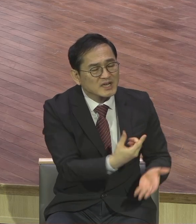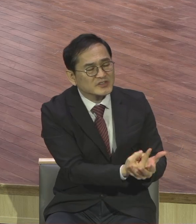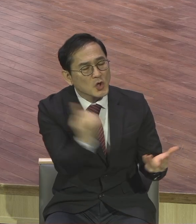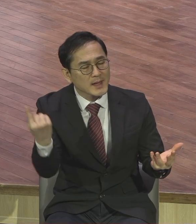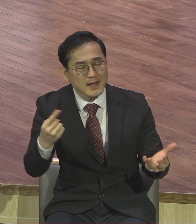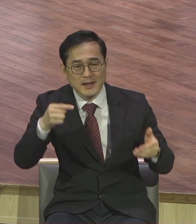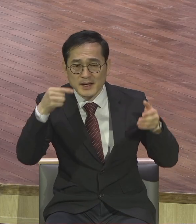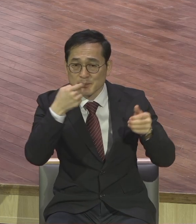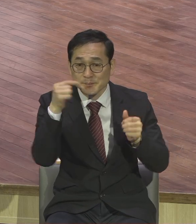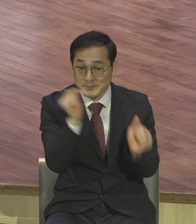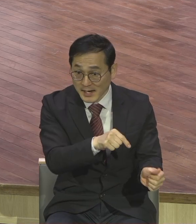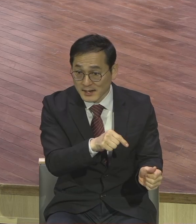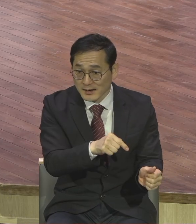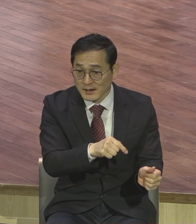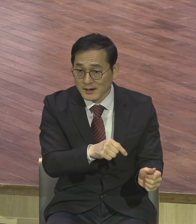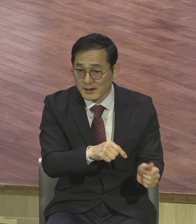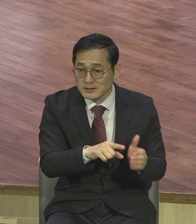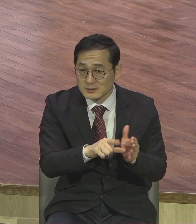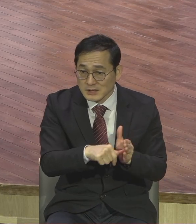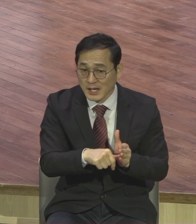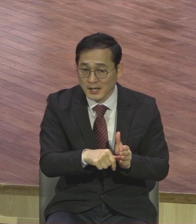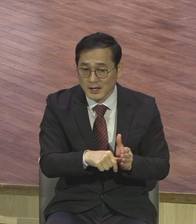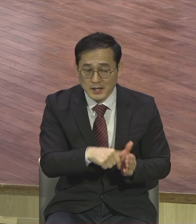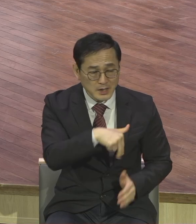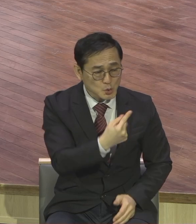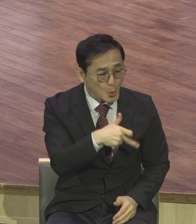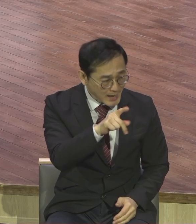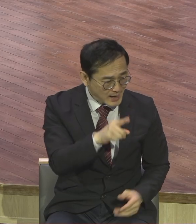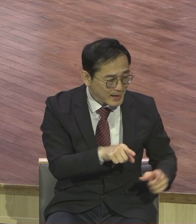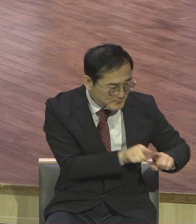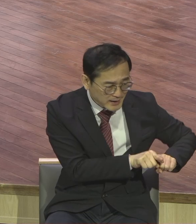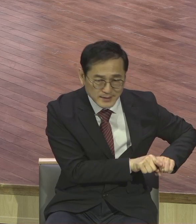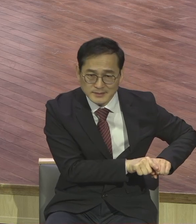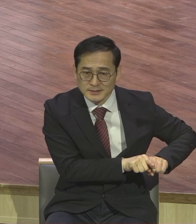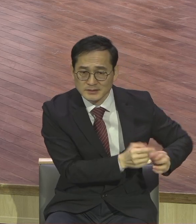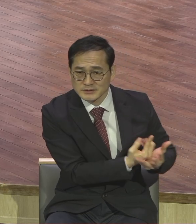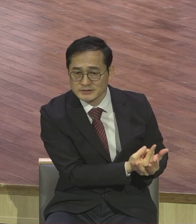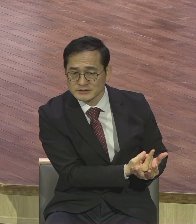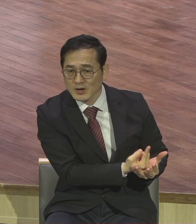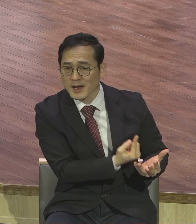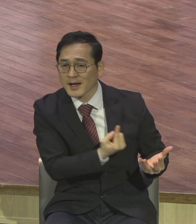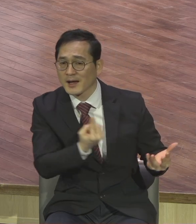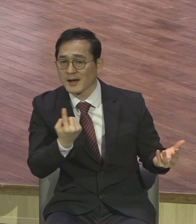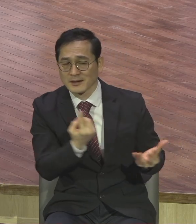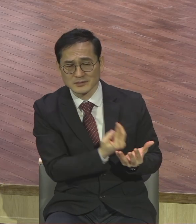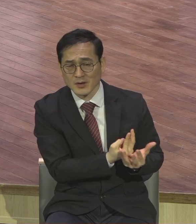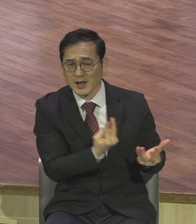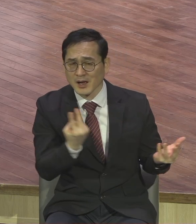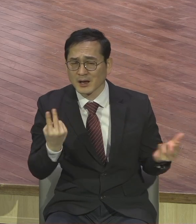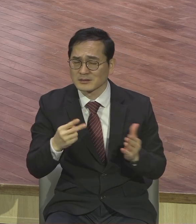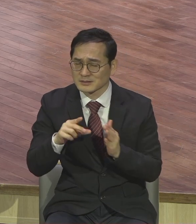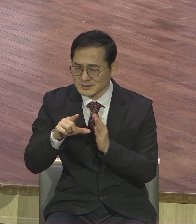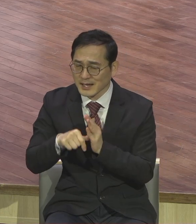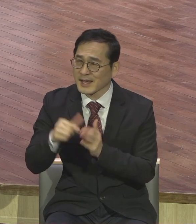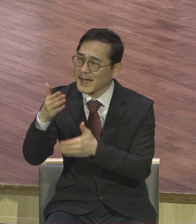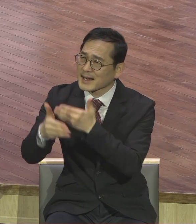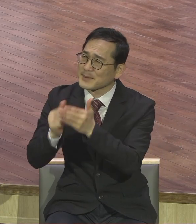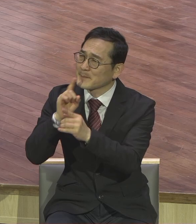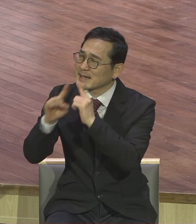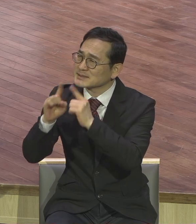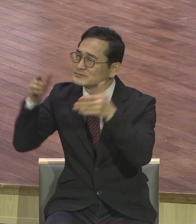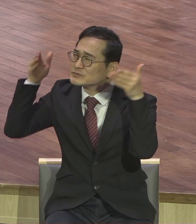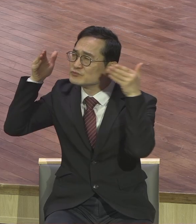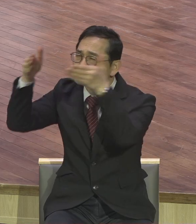떠나라 해서 떠났는데 조카 데리고 떠났어요. 떠났는데 계속 하나님 말씀에 올인하지